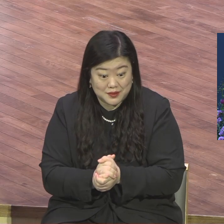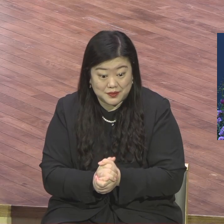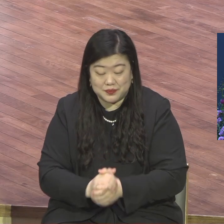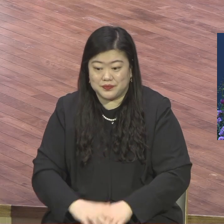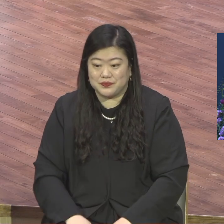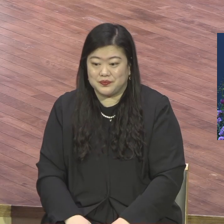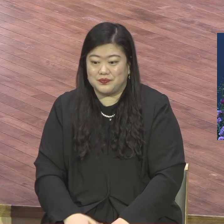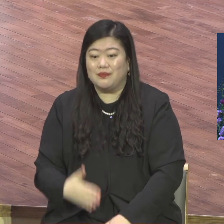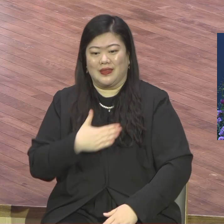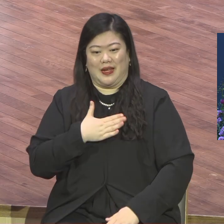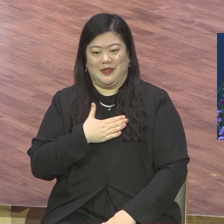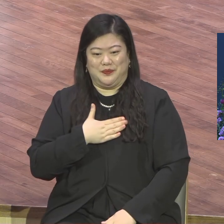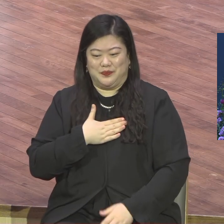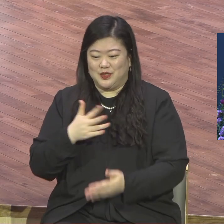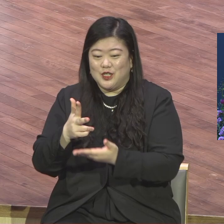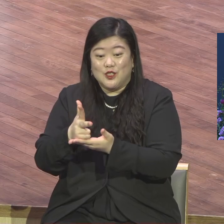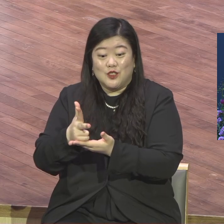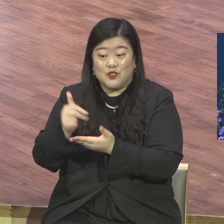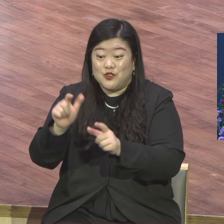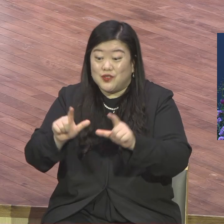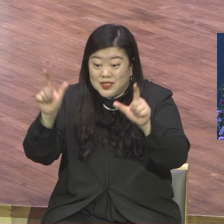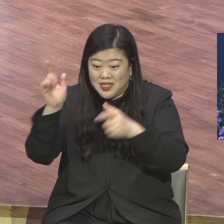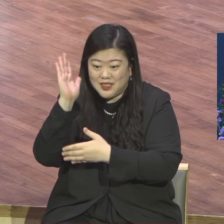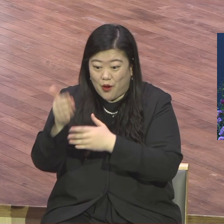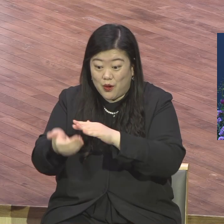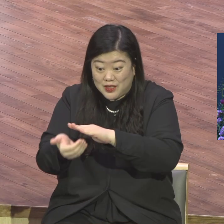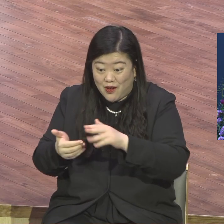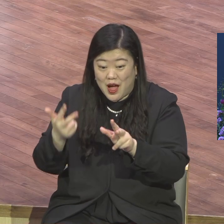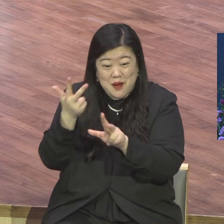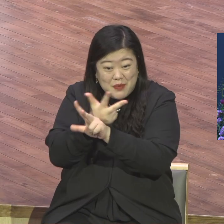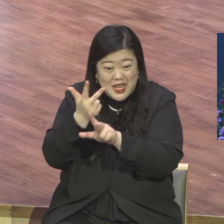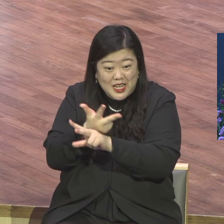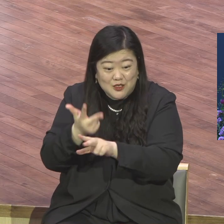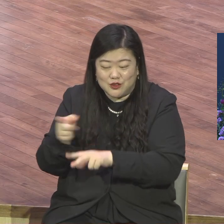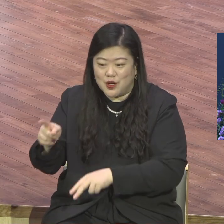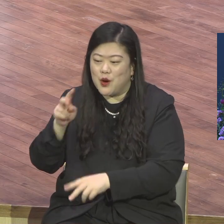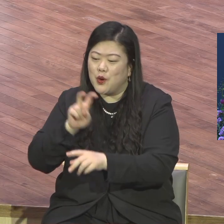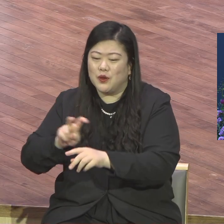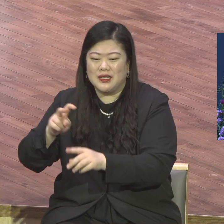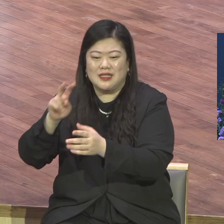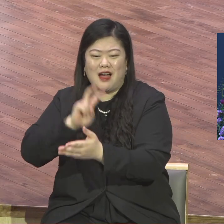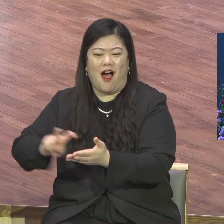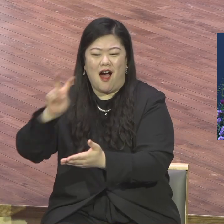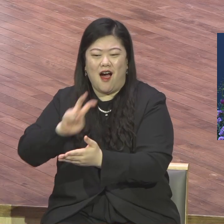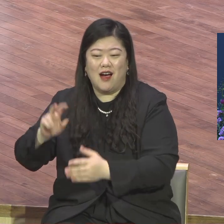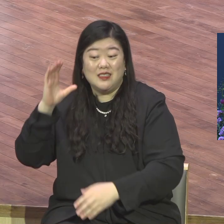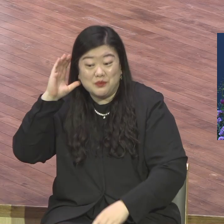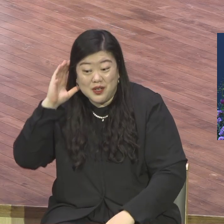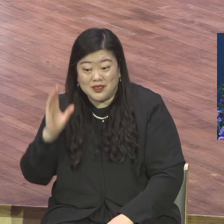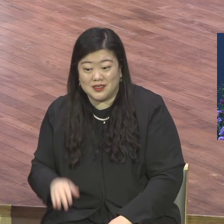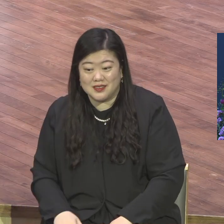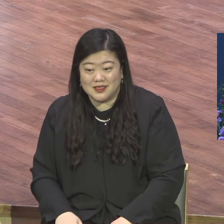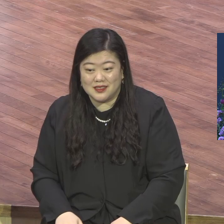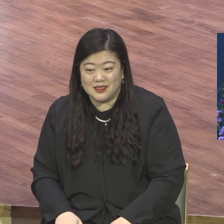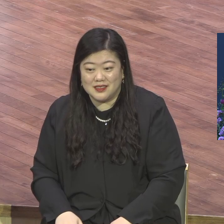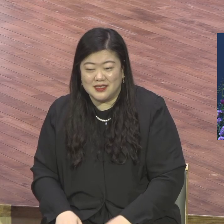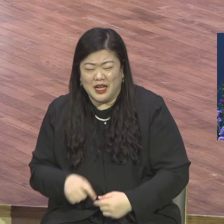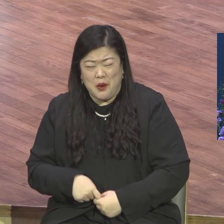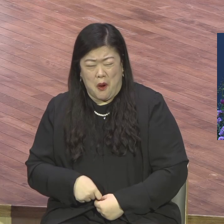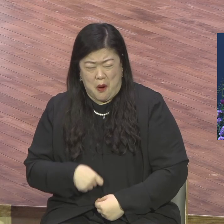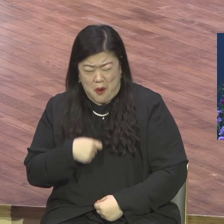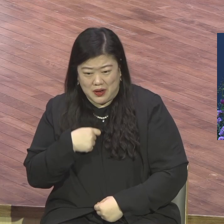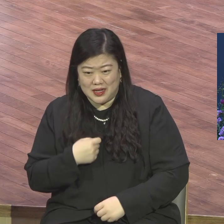매주 찬양대 찬양을 듣지만은 우리 교회 찬양이 세계 최고 찬양이 아닌가? 아,